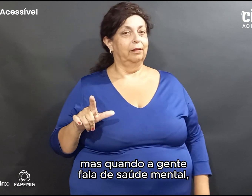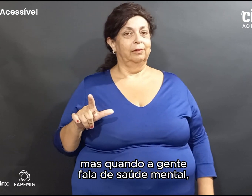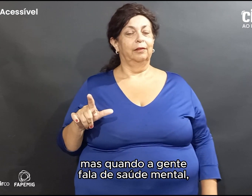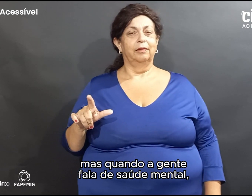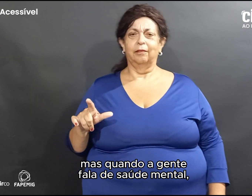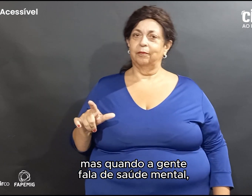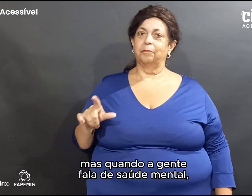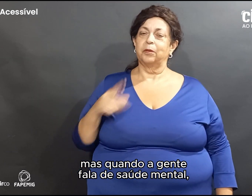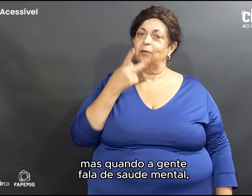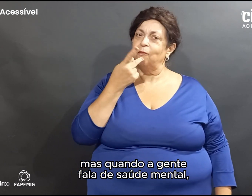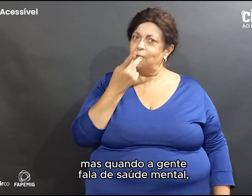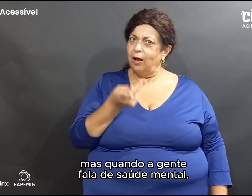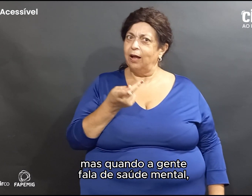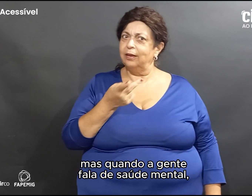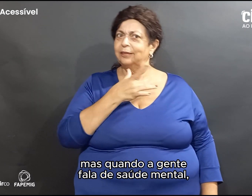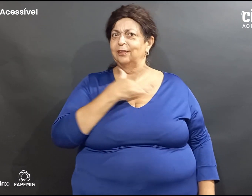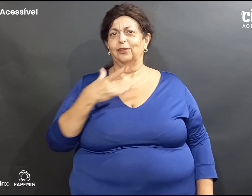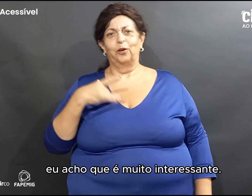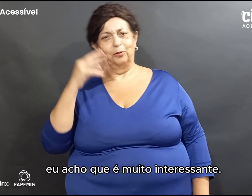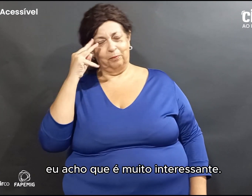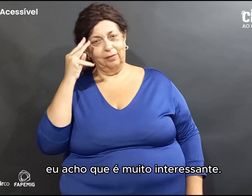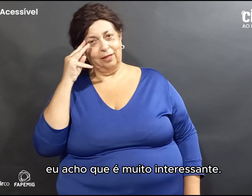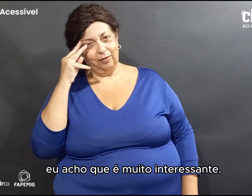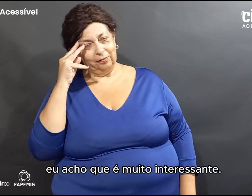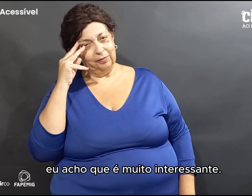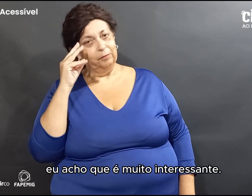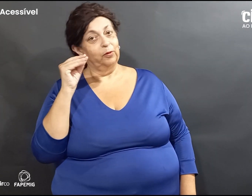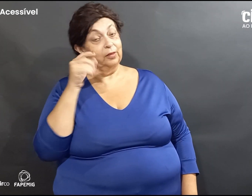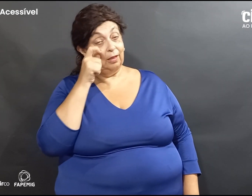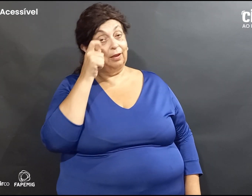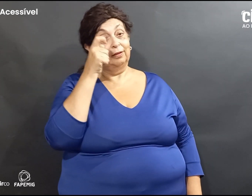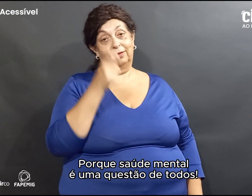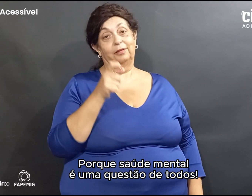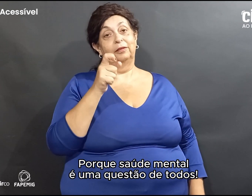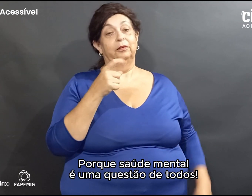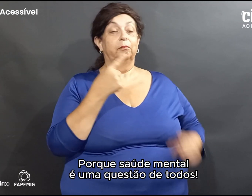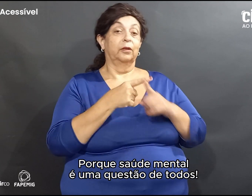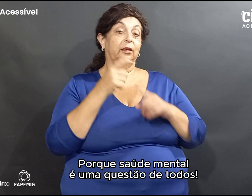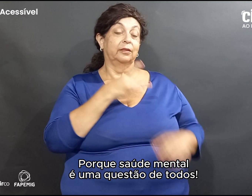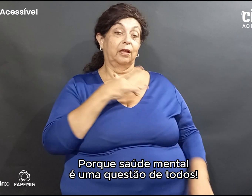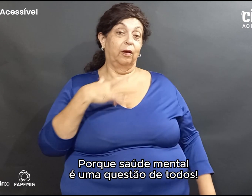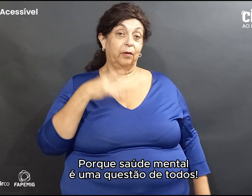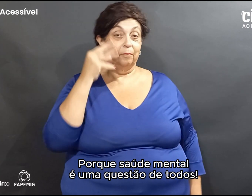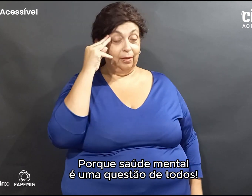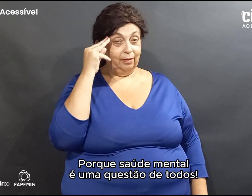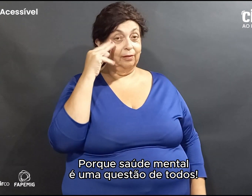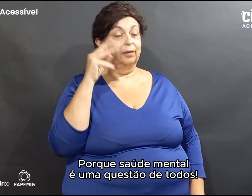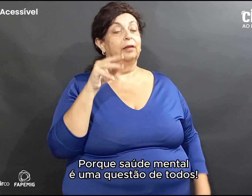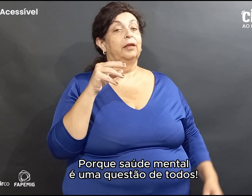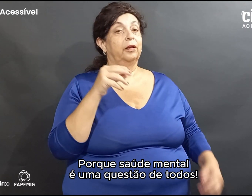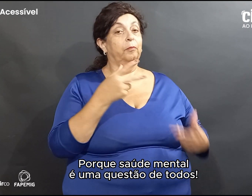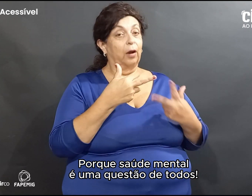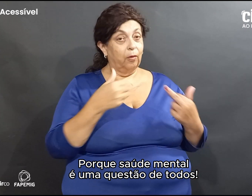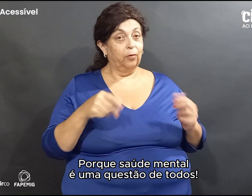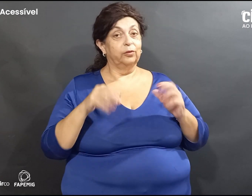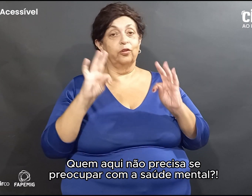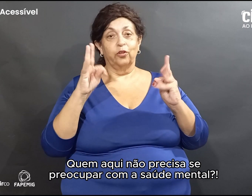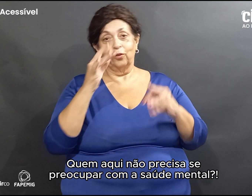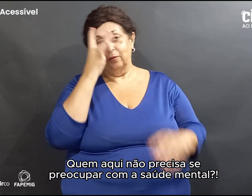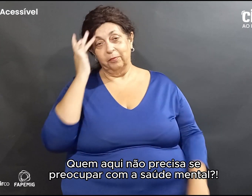quando a gente fala de saúde mental, eu acho que é muito interessante, porque saúde mental é uma questão de todos. Quem aqui